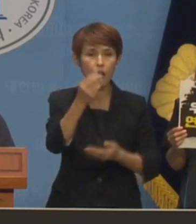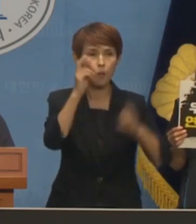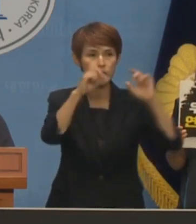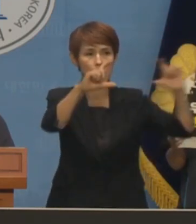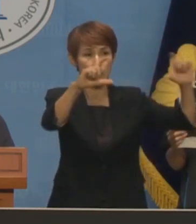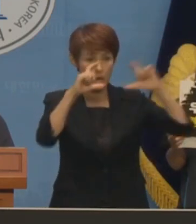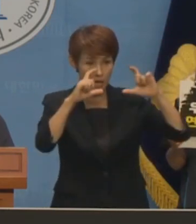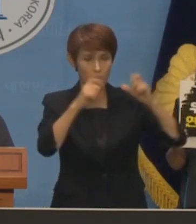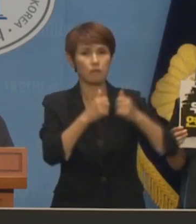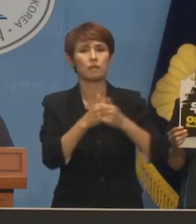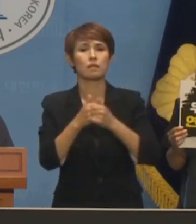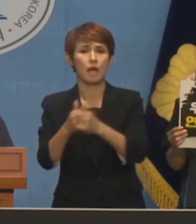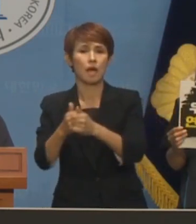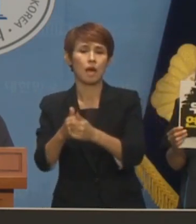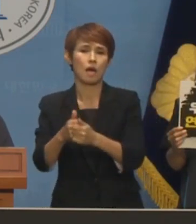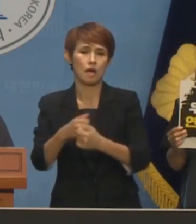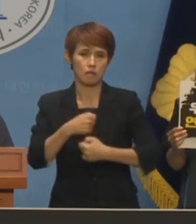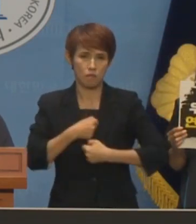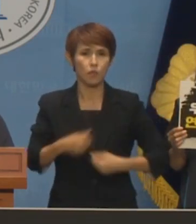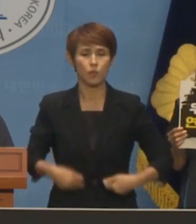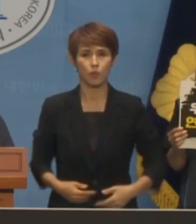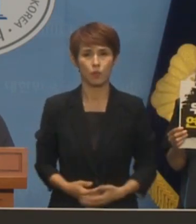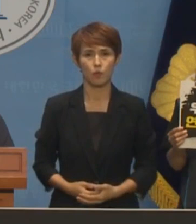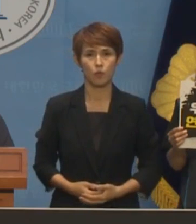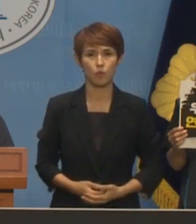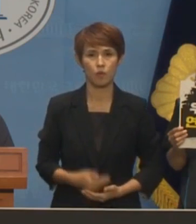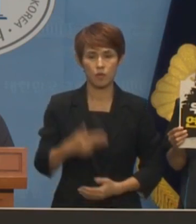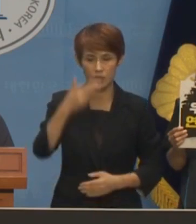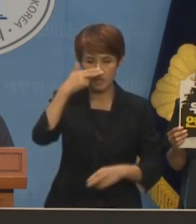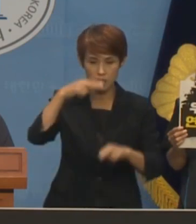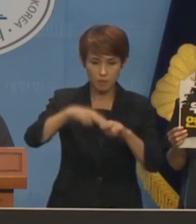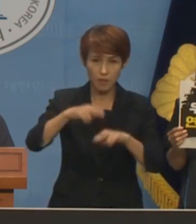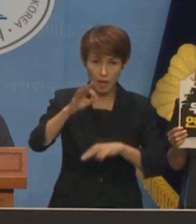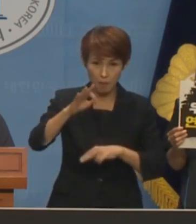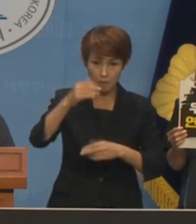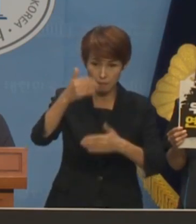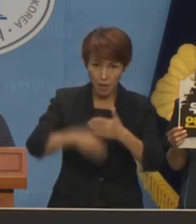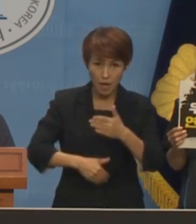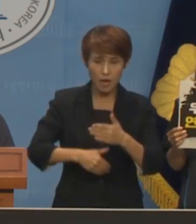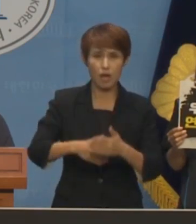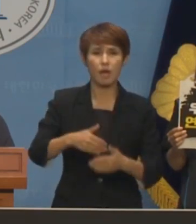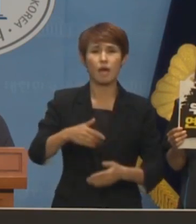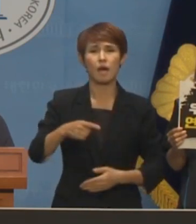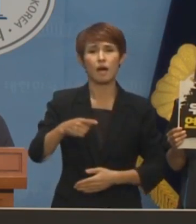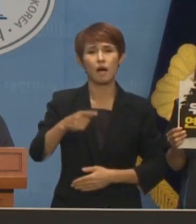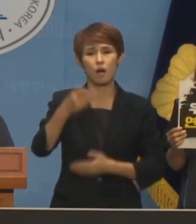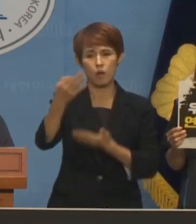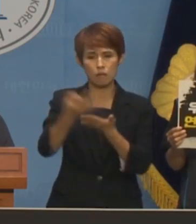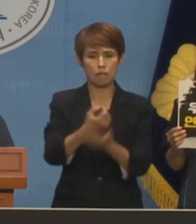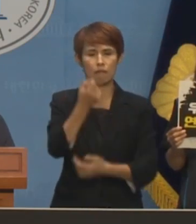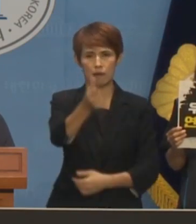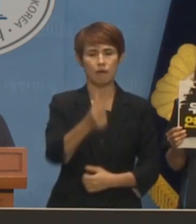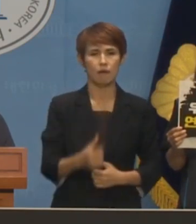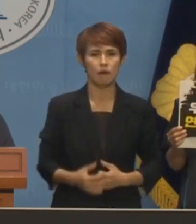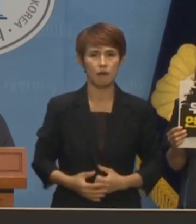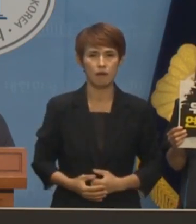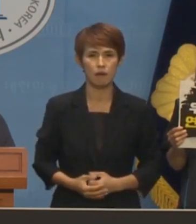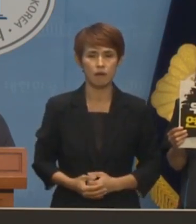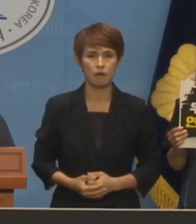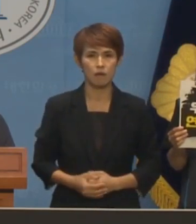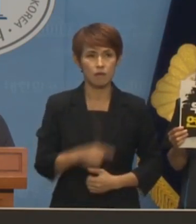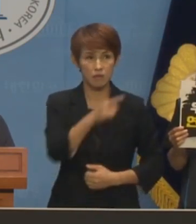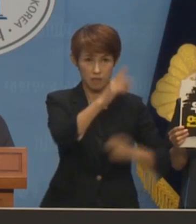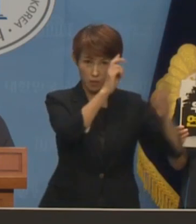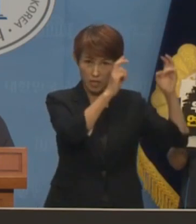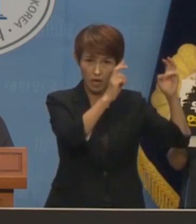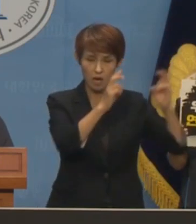단가가 떨어지기도 합니다 그래서 유류비를 제하면 최저시급에도 미치지 못하는 경우가 많습니다 쿠팡은 원하는